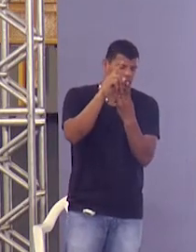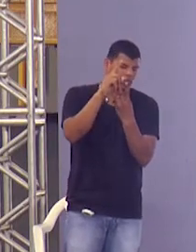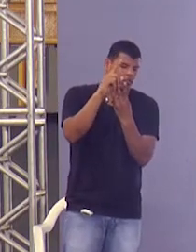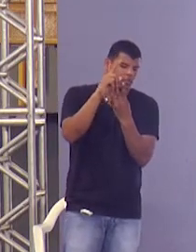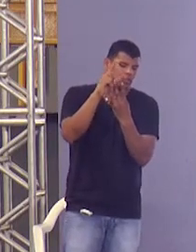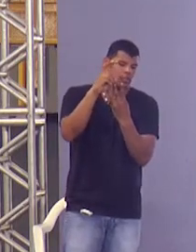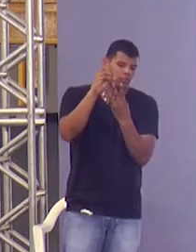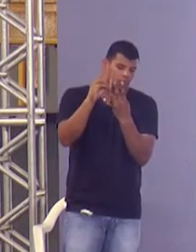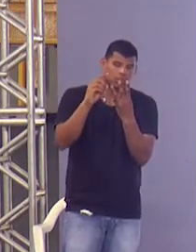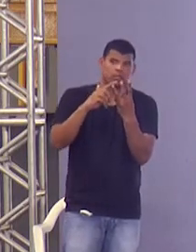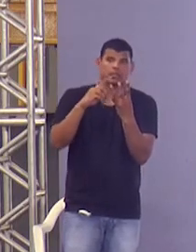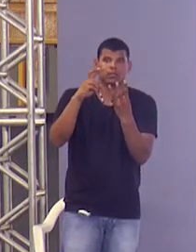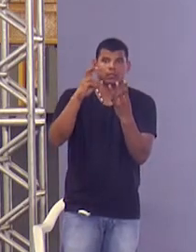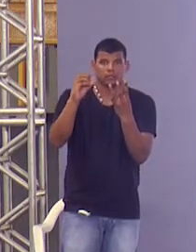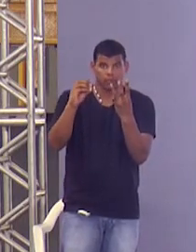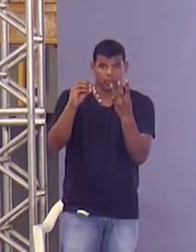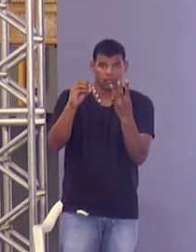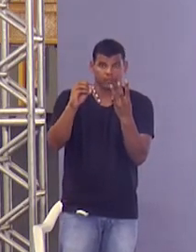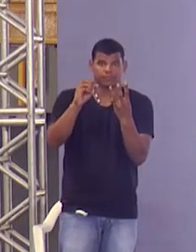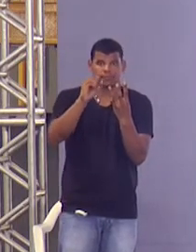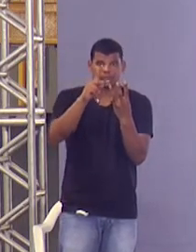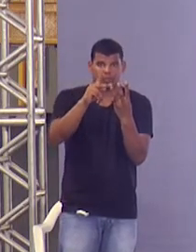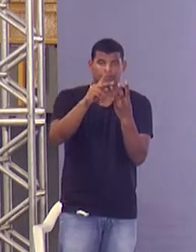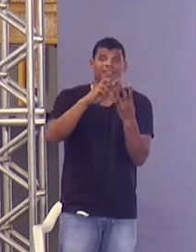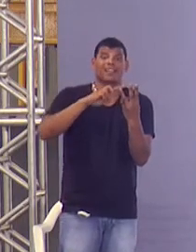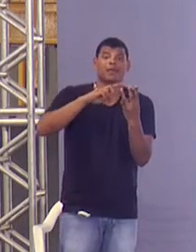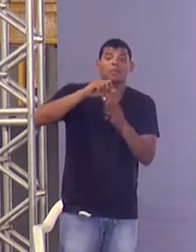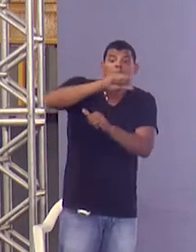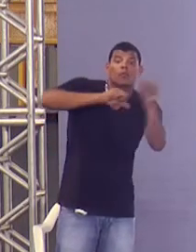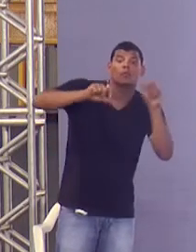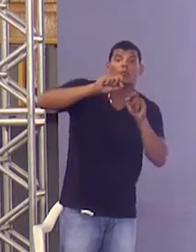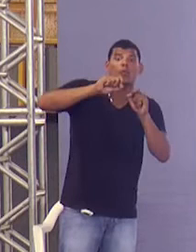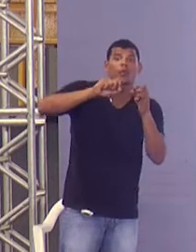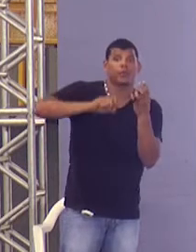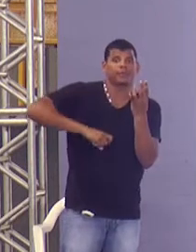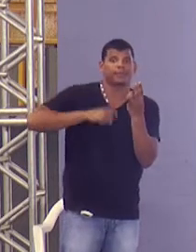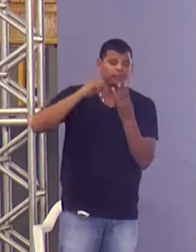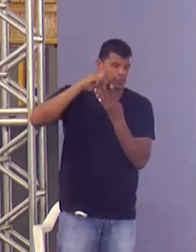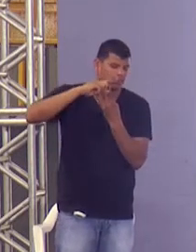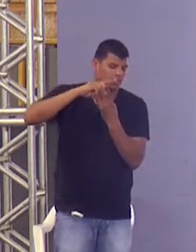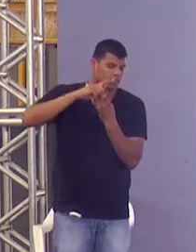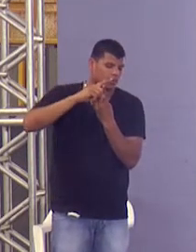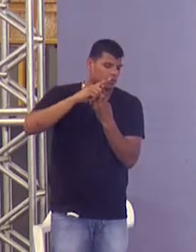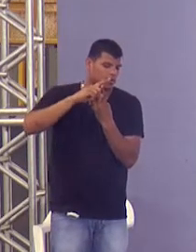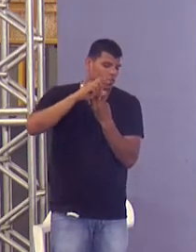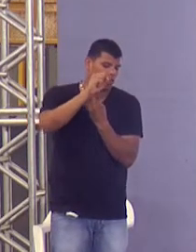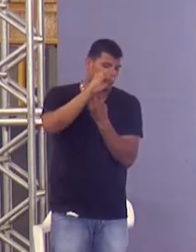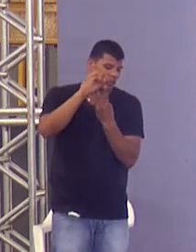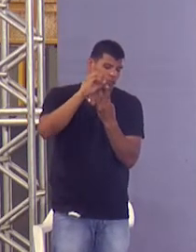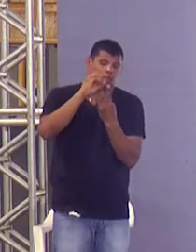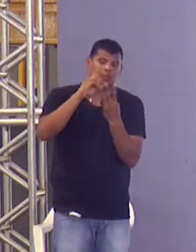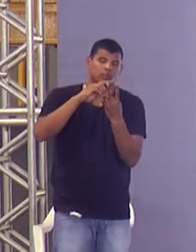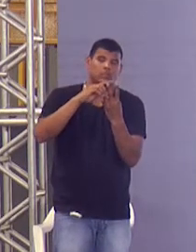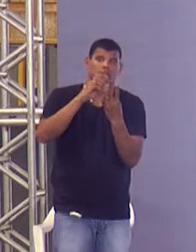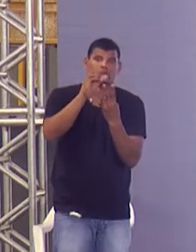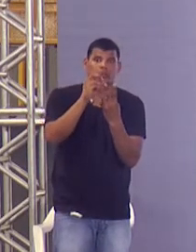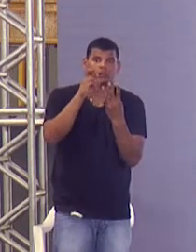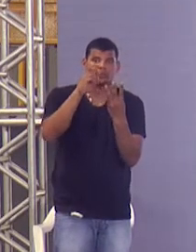ali ele, ó. Ele agora é 15. O que foi que aconteceu com o resto? Diminuiu.